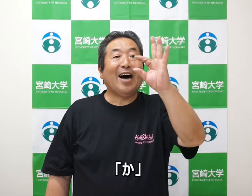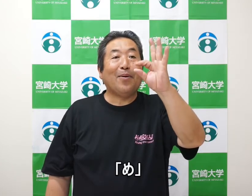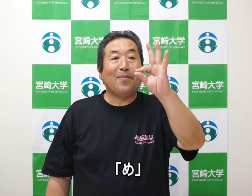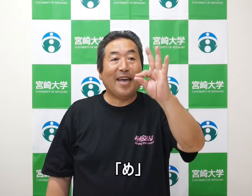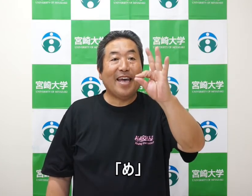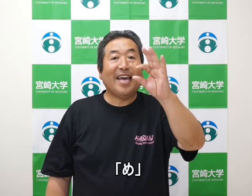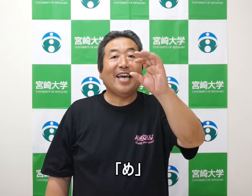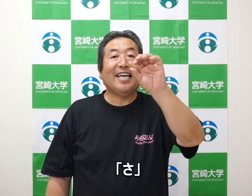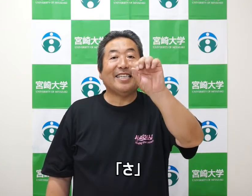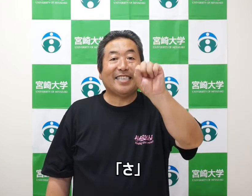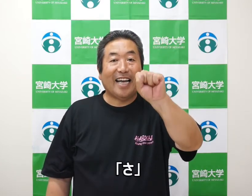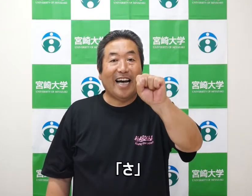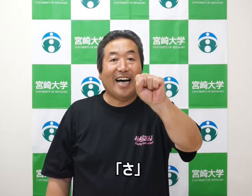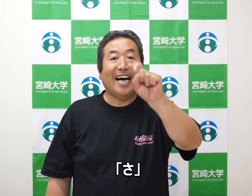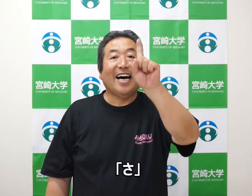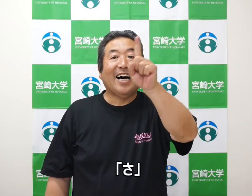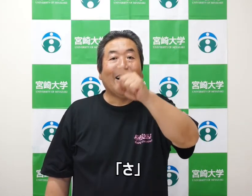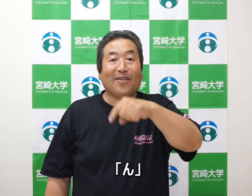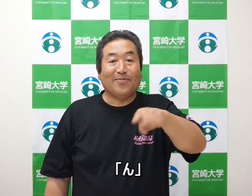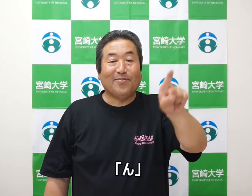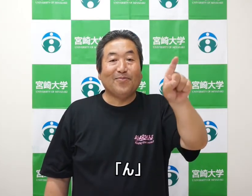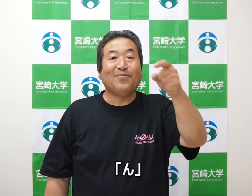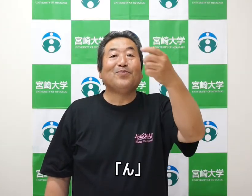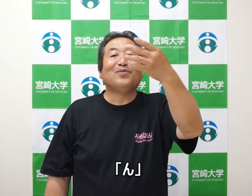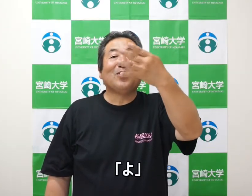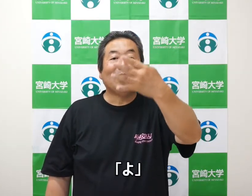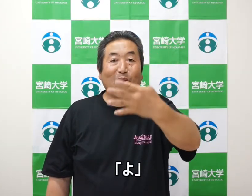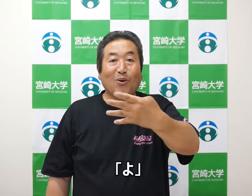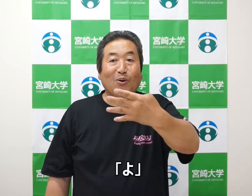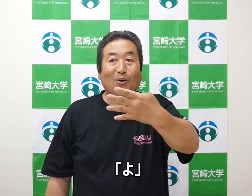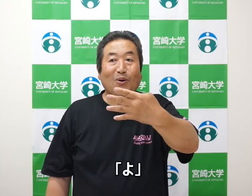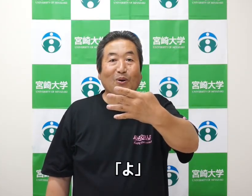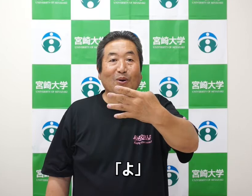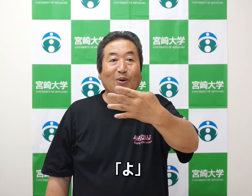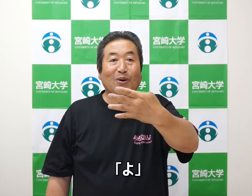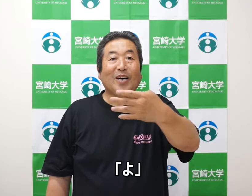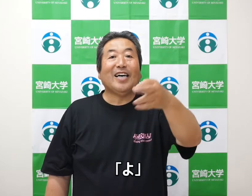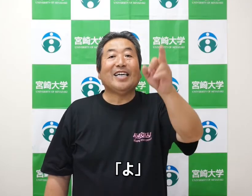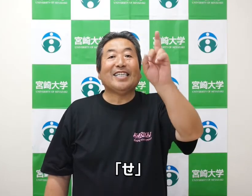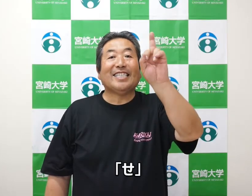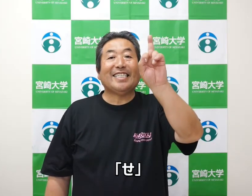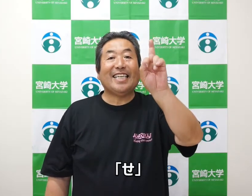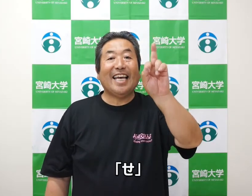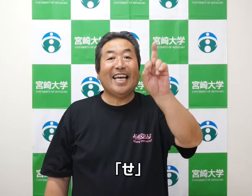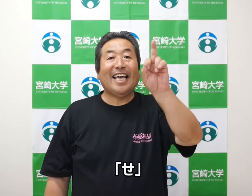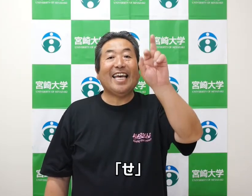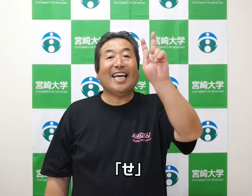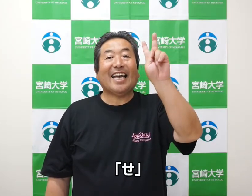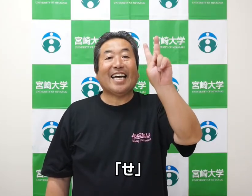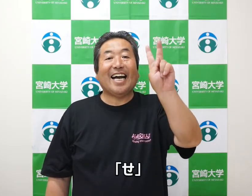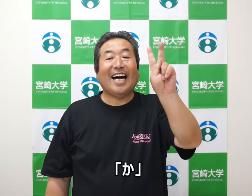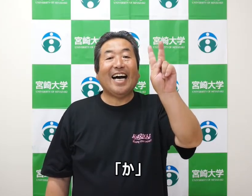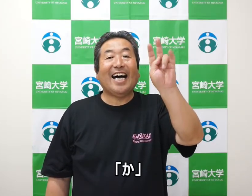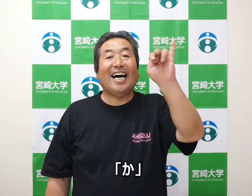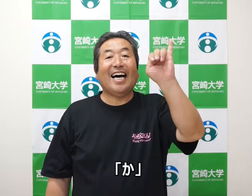めさんよ、せっ世